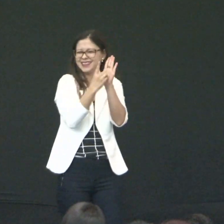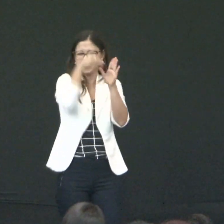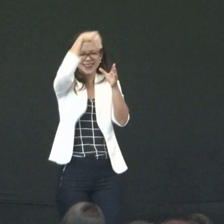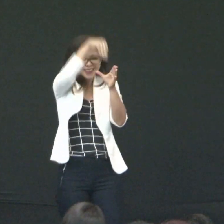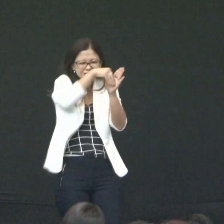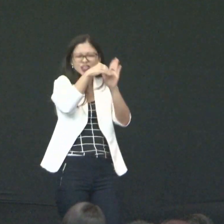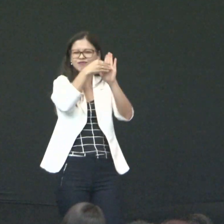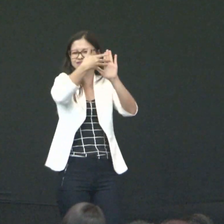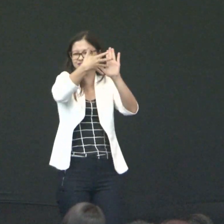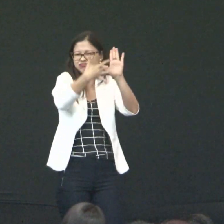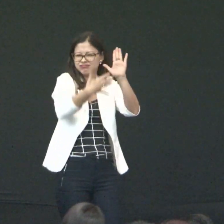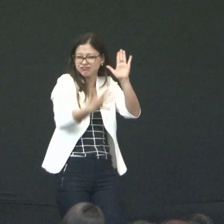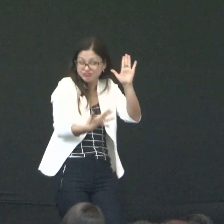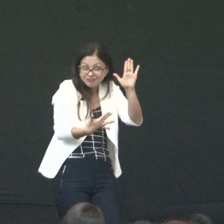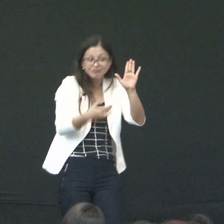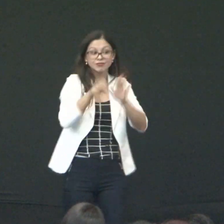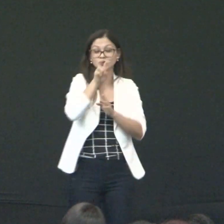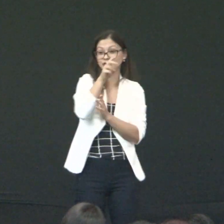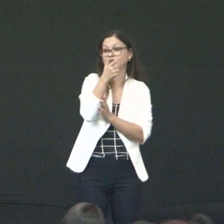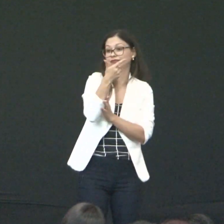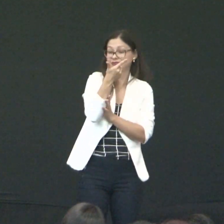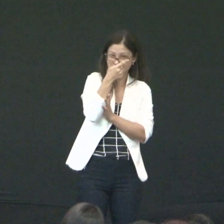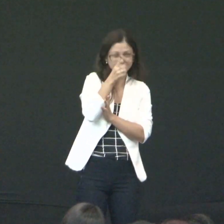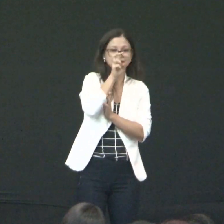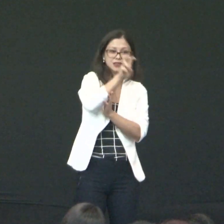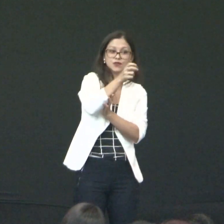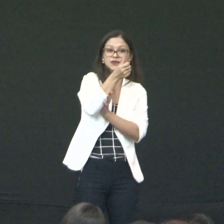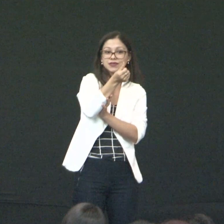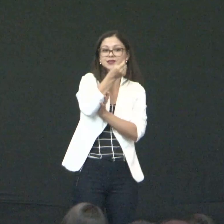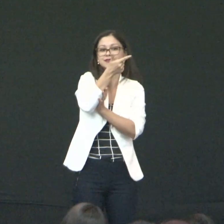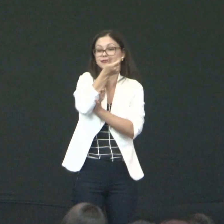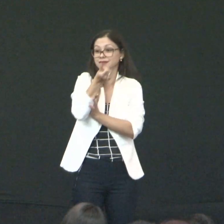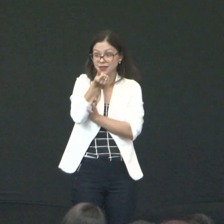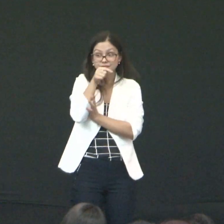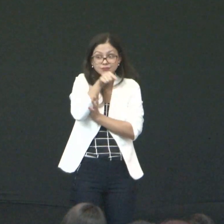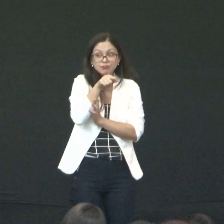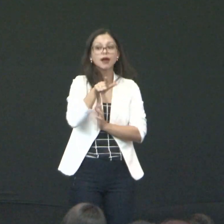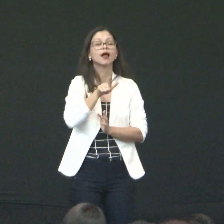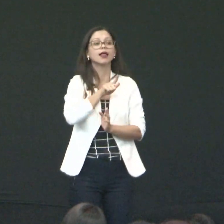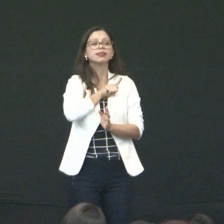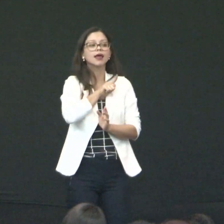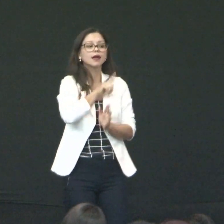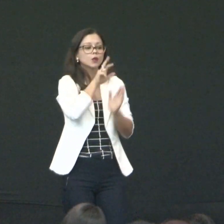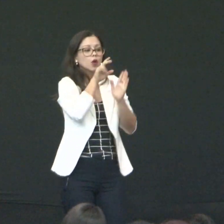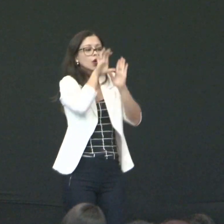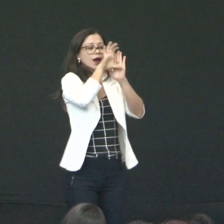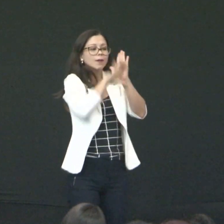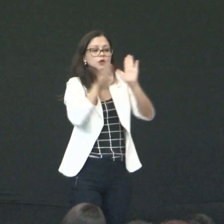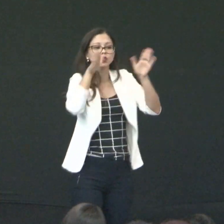É importante a gente se lembrar que com a lei de Libras e depois com a regulamentação do decreto,